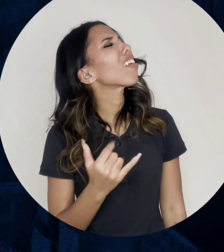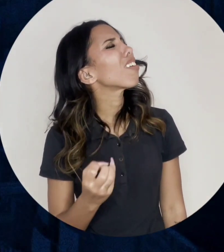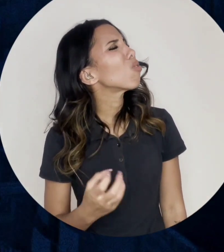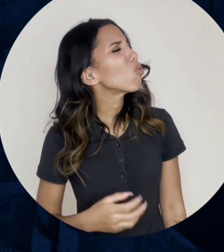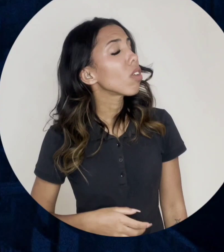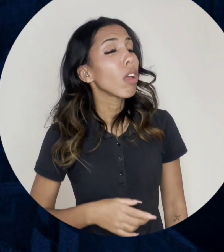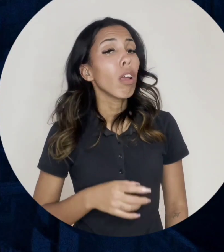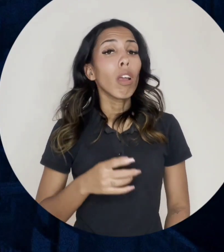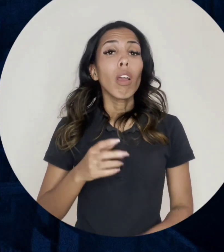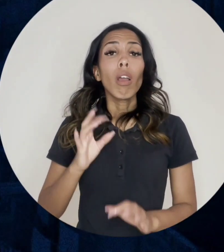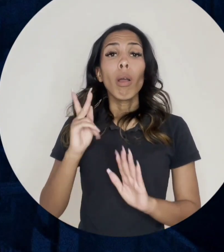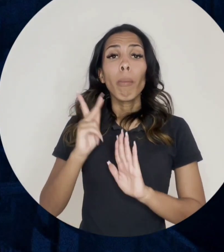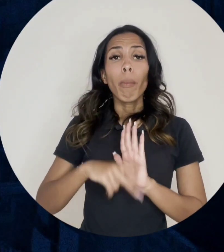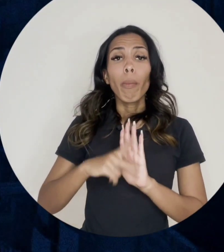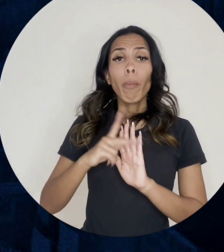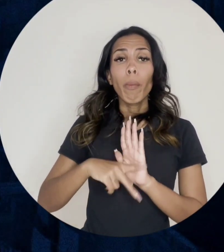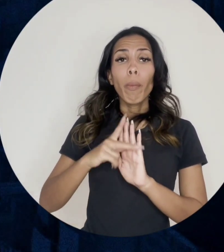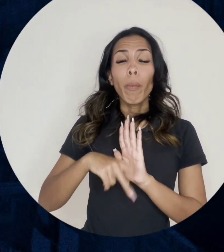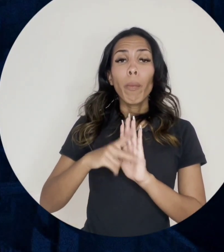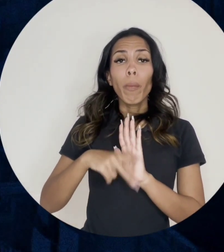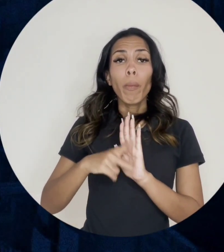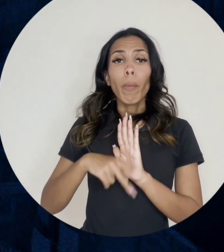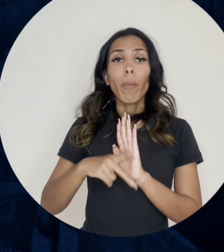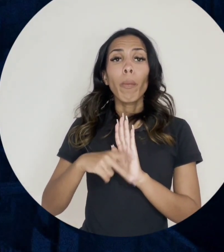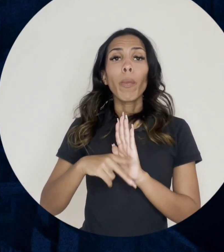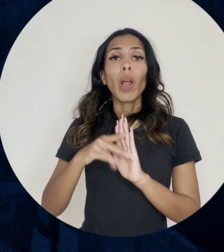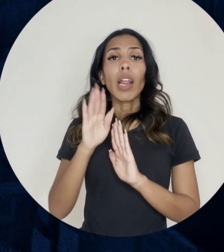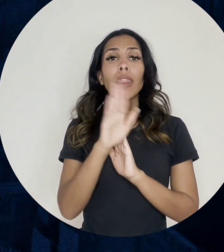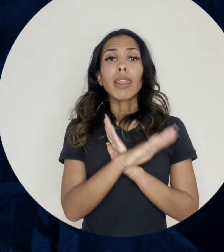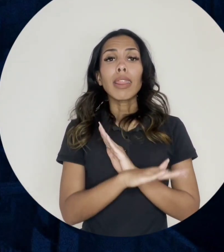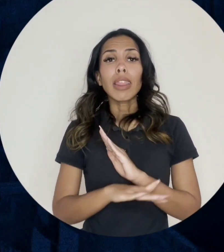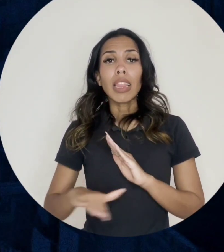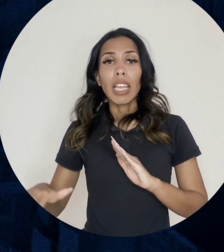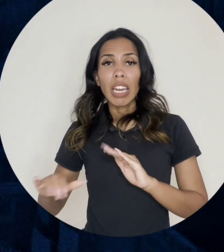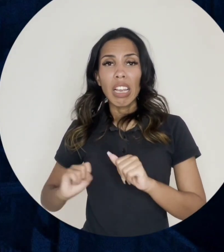um projeto de programa de erradicação do trabalho infantil.